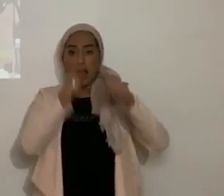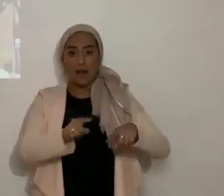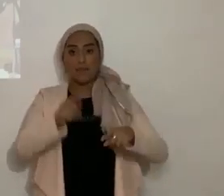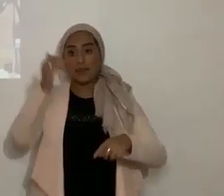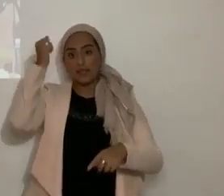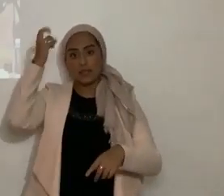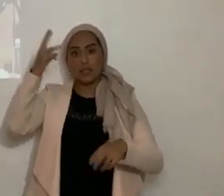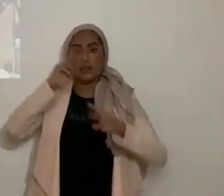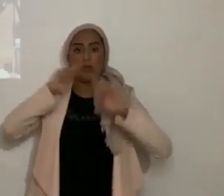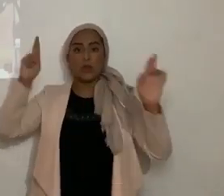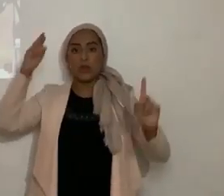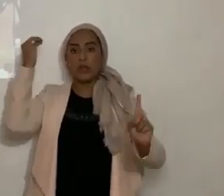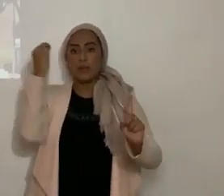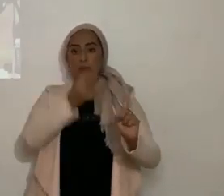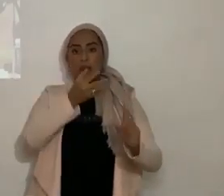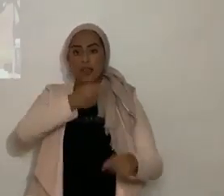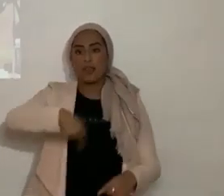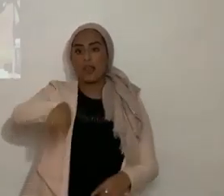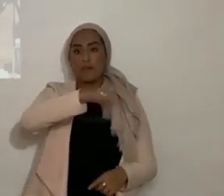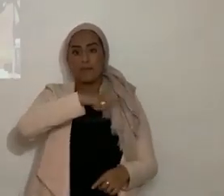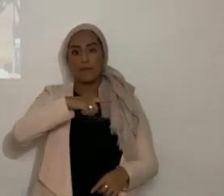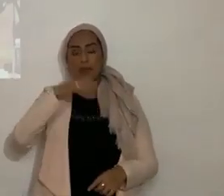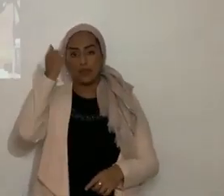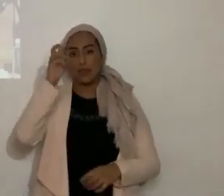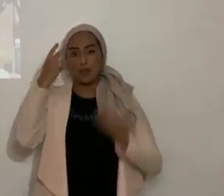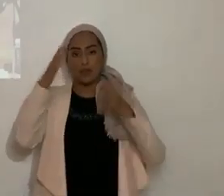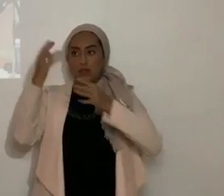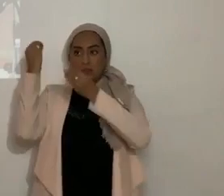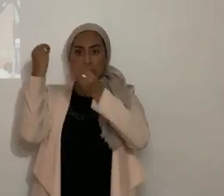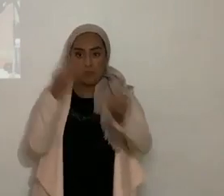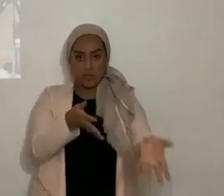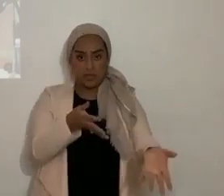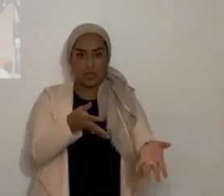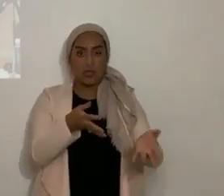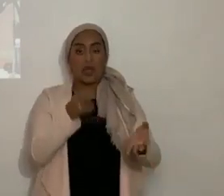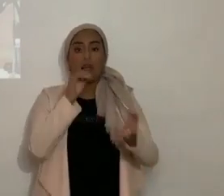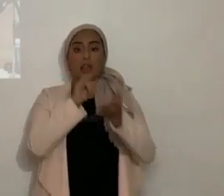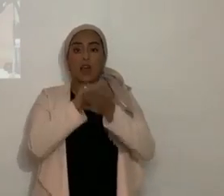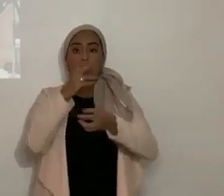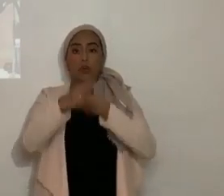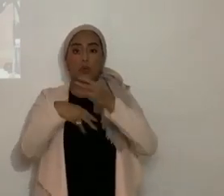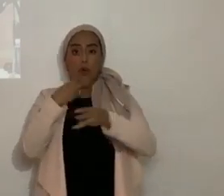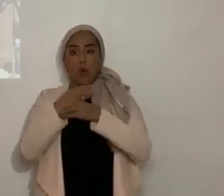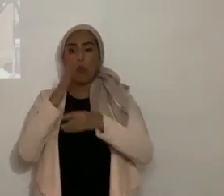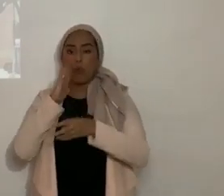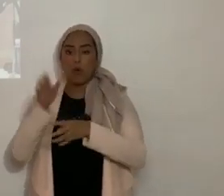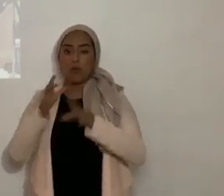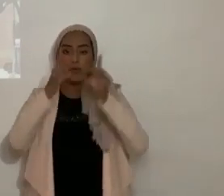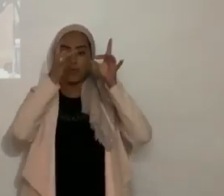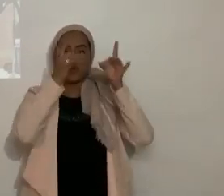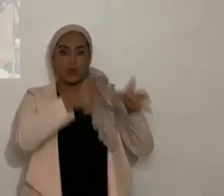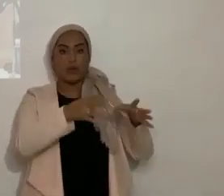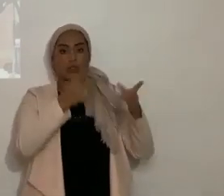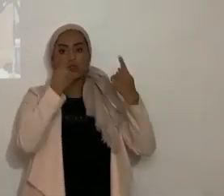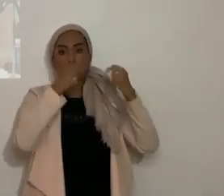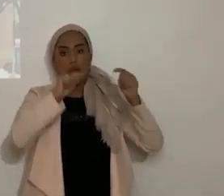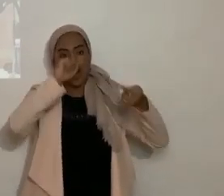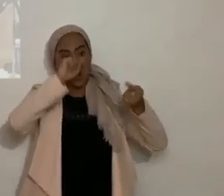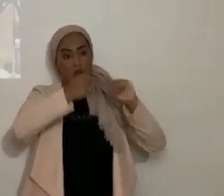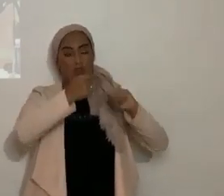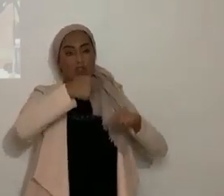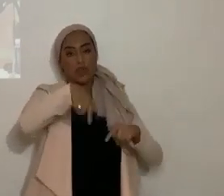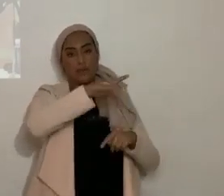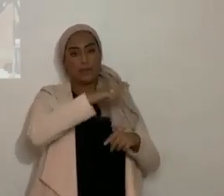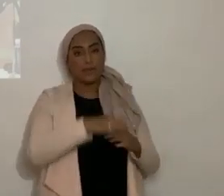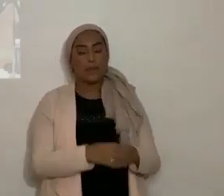Yahshua ya se los había anticipado. ¿Amén? Yahshua ya les había anticipado que el mundo iba a tratar de hacerles la vida